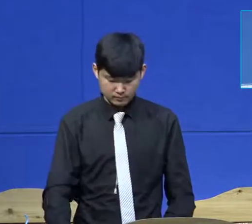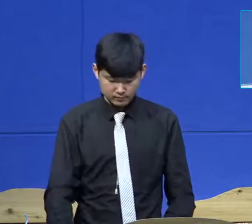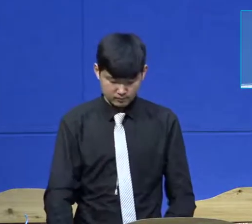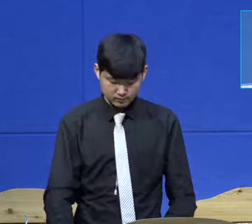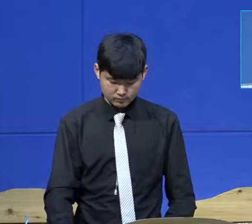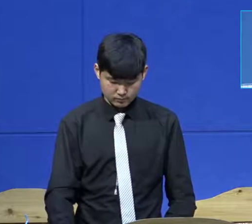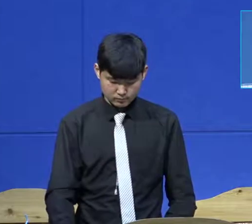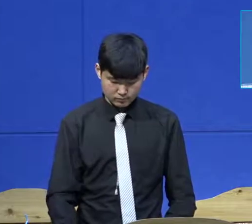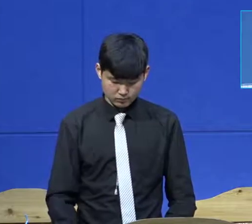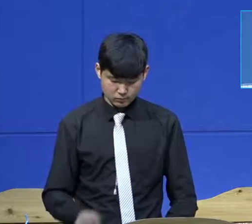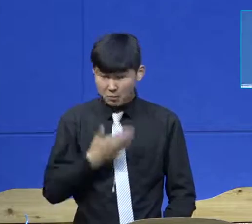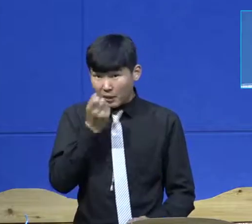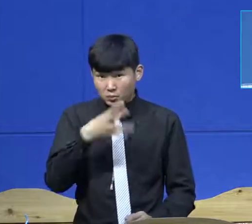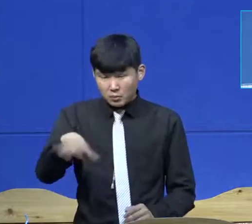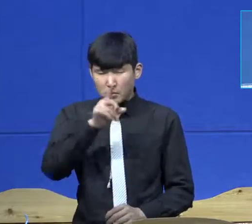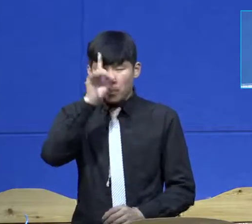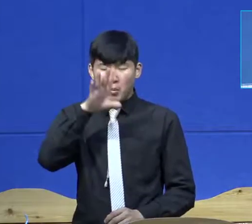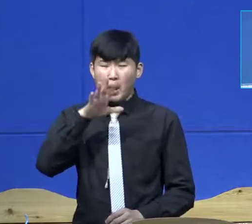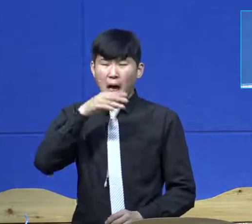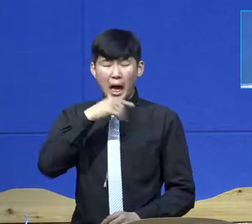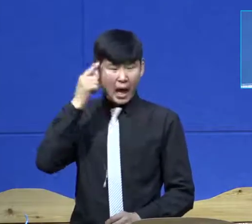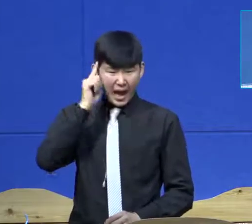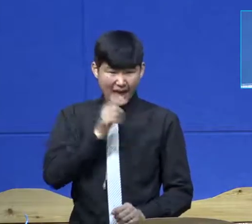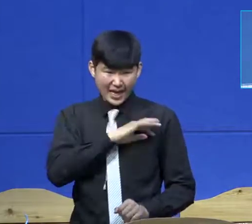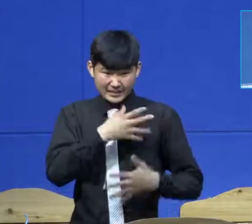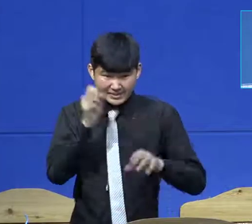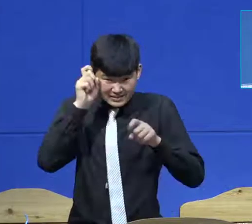Байхгүй зүйлийг бурхан дими бид нарыг айлгах гэж битсэн байх уу?